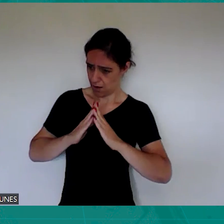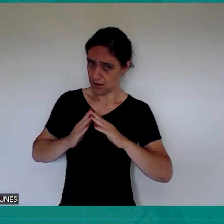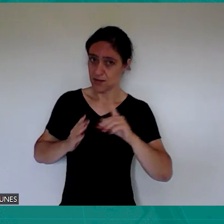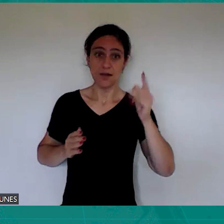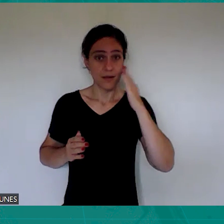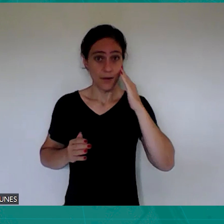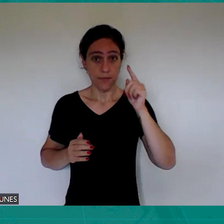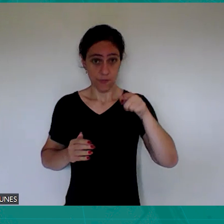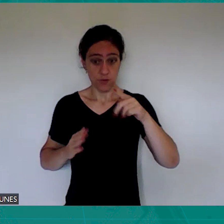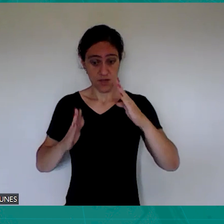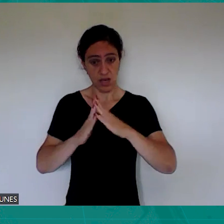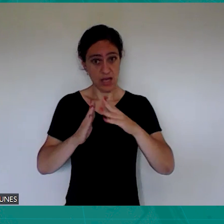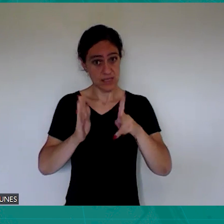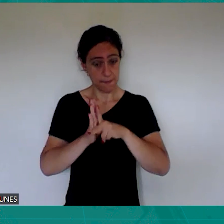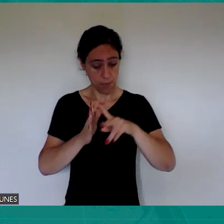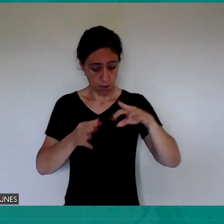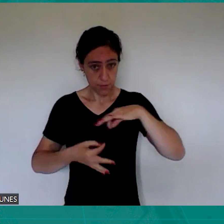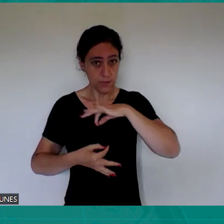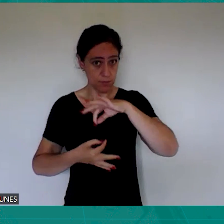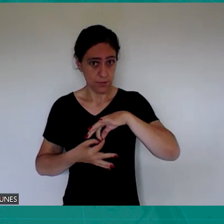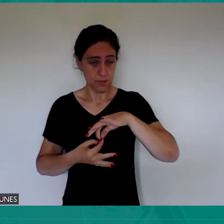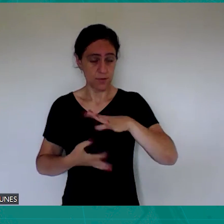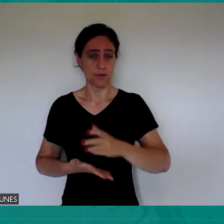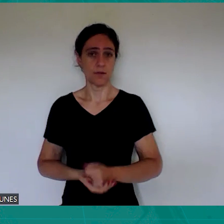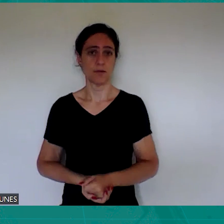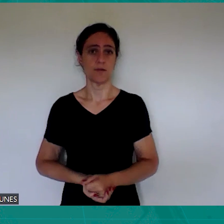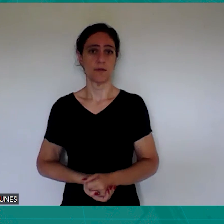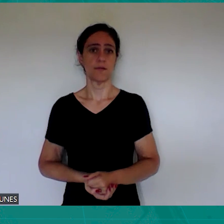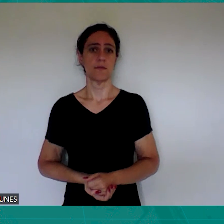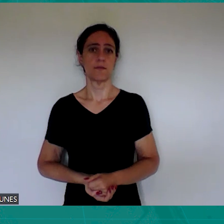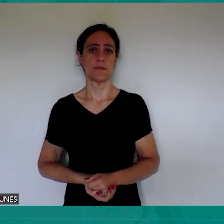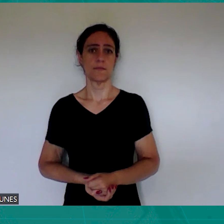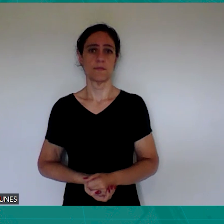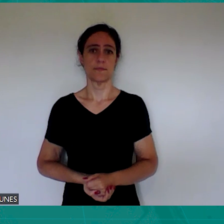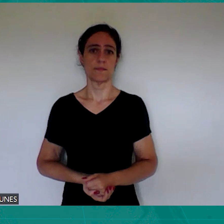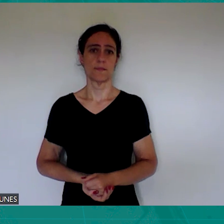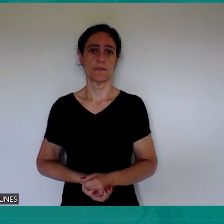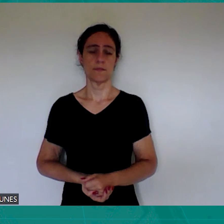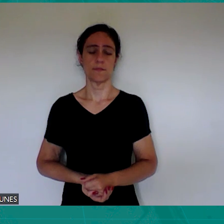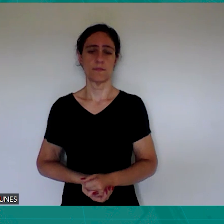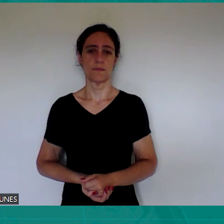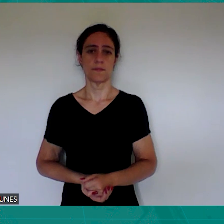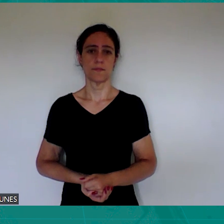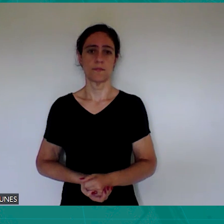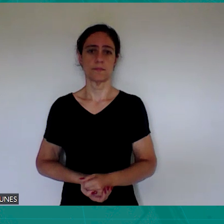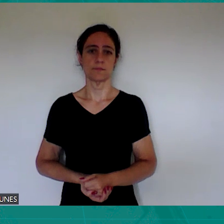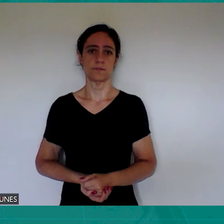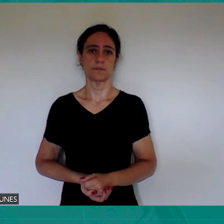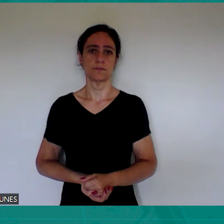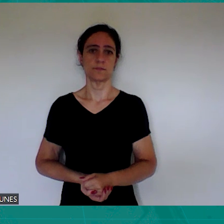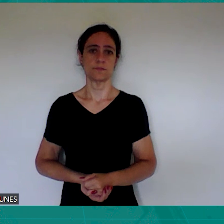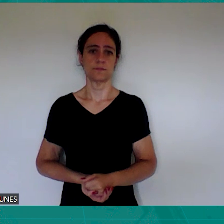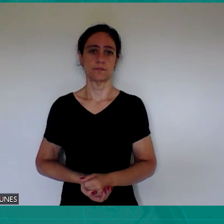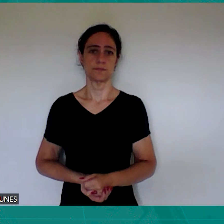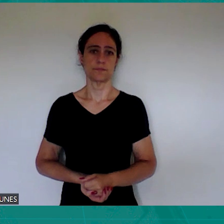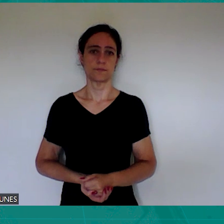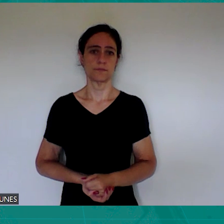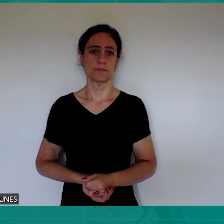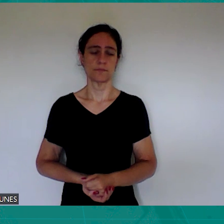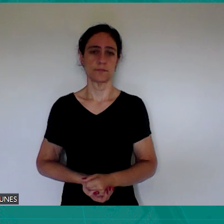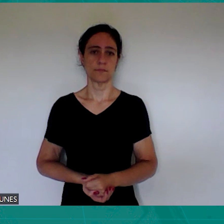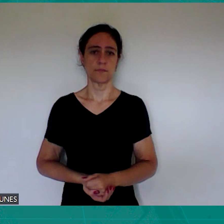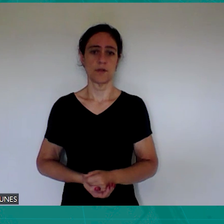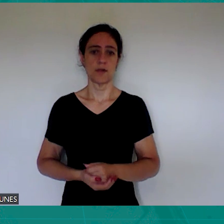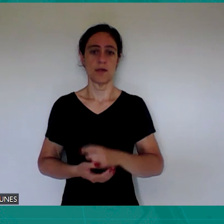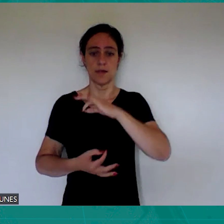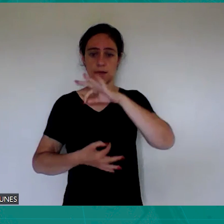Santo? E que está em vós? O Espírito Santo está em você? O